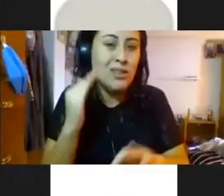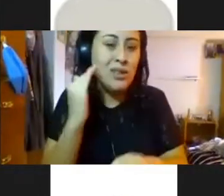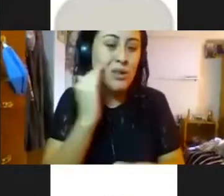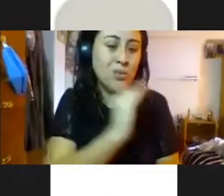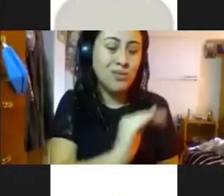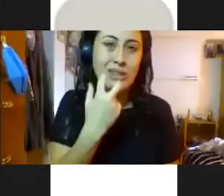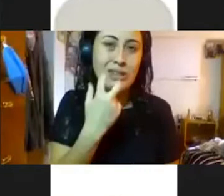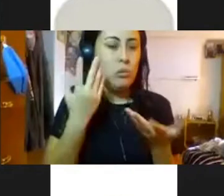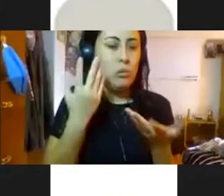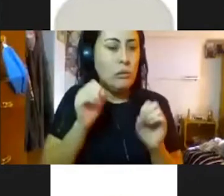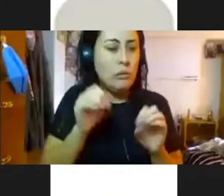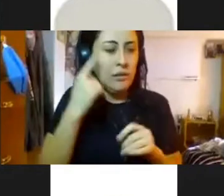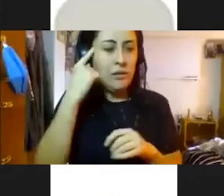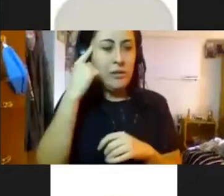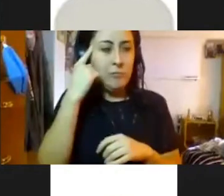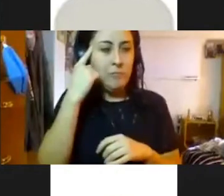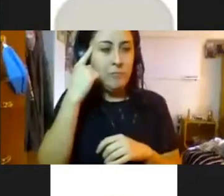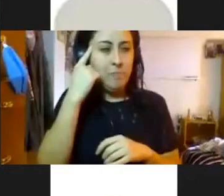pues los espacios